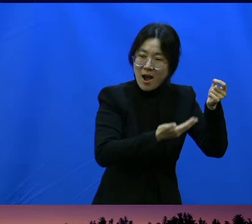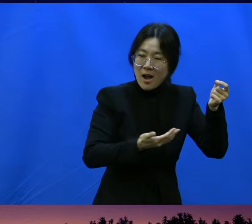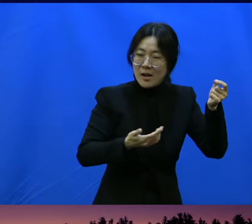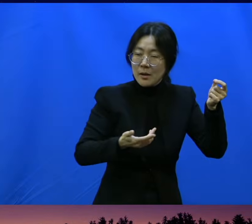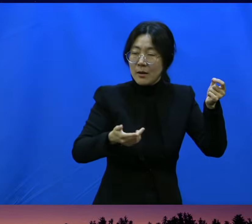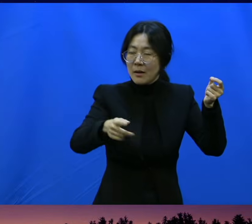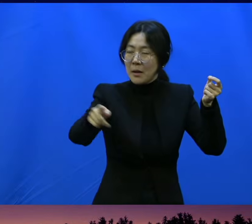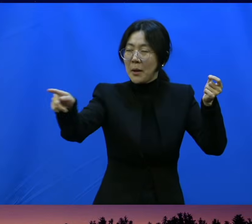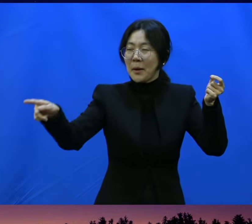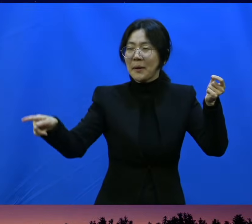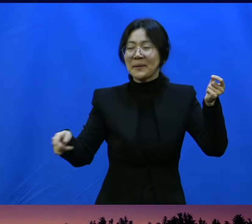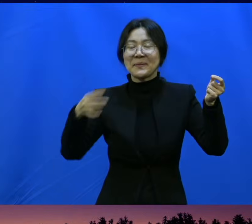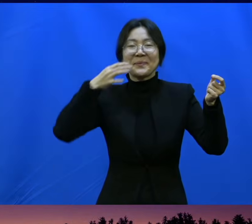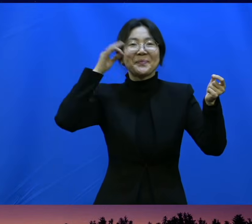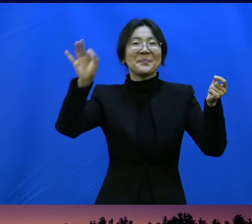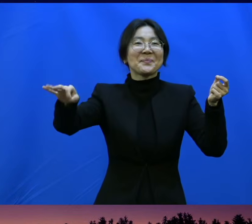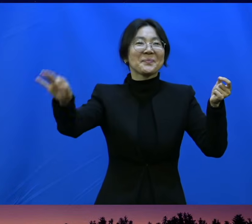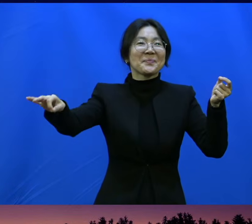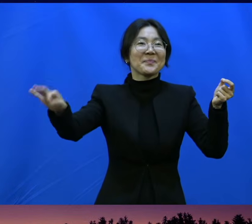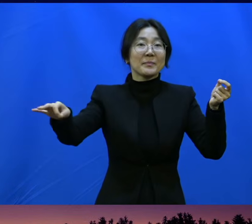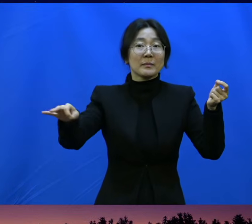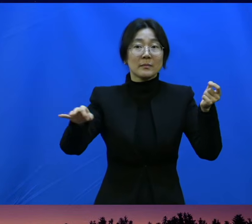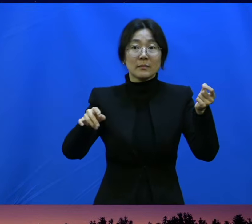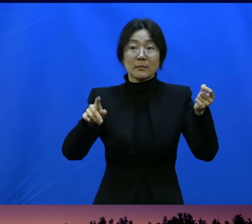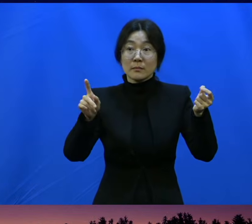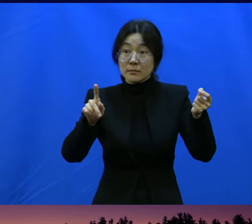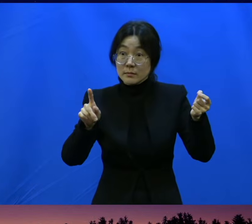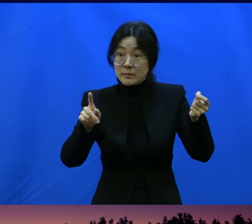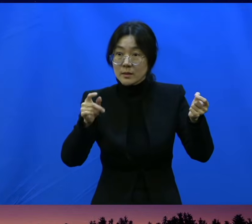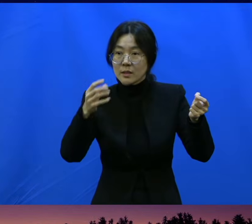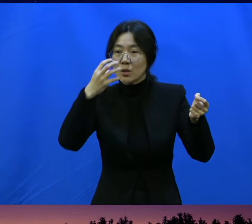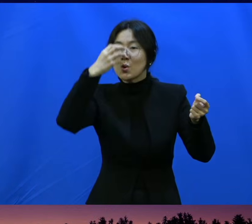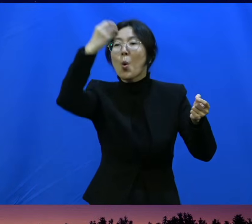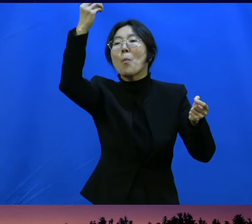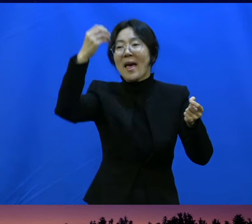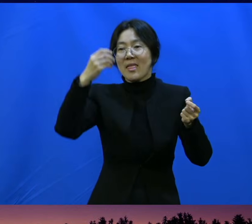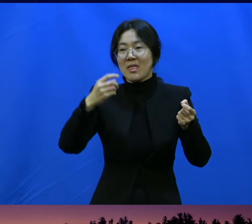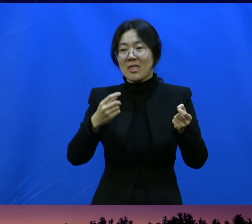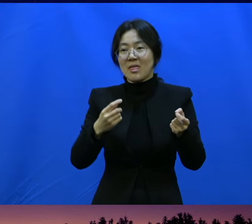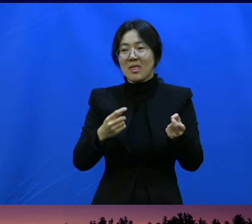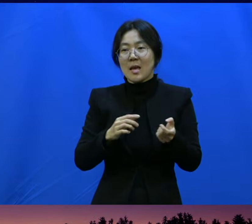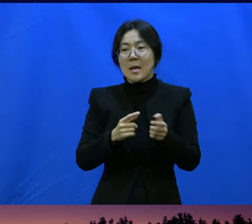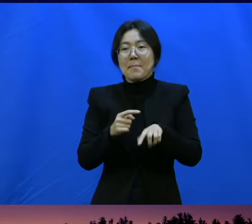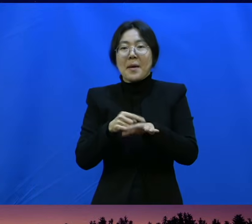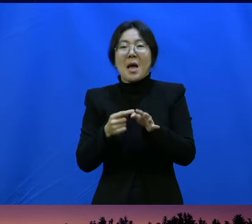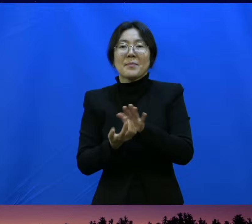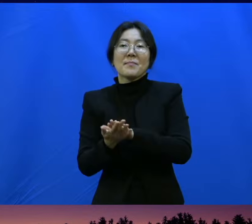여러분 성공했는데 교만하지 않다. 대단한 은혜를 받아야 돼요.